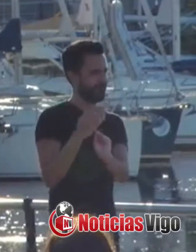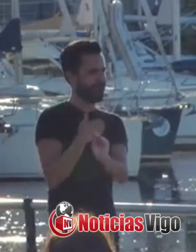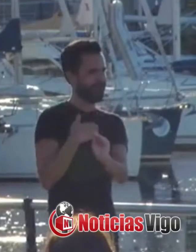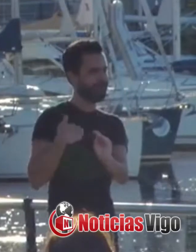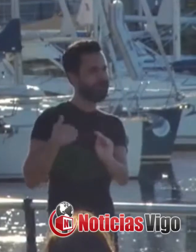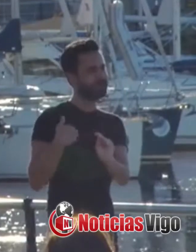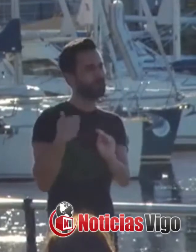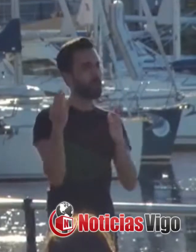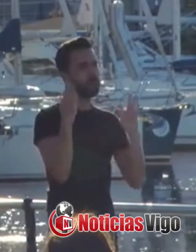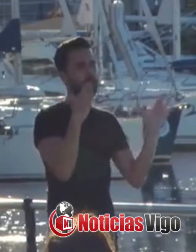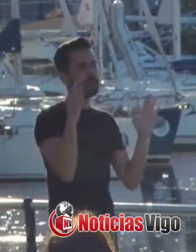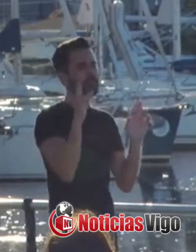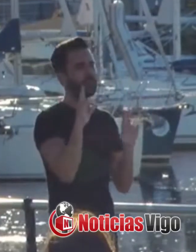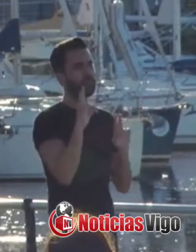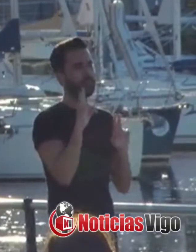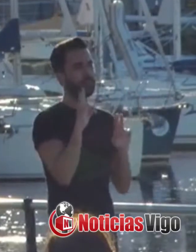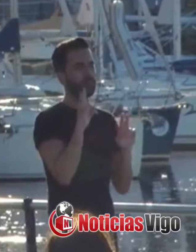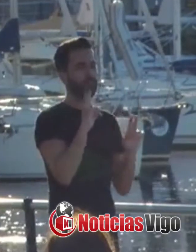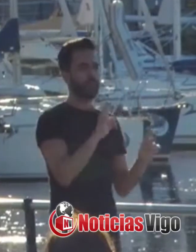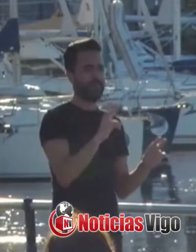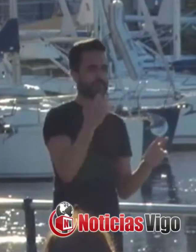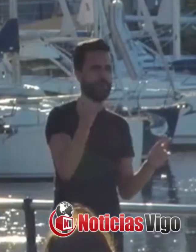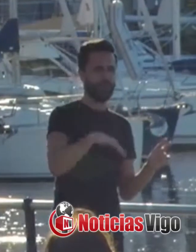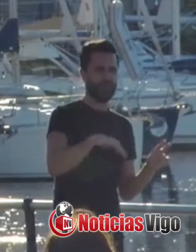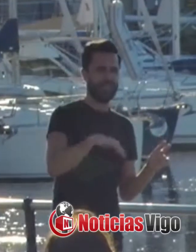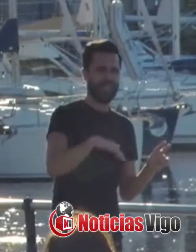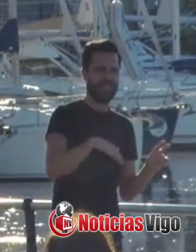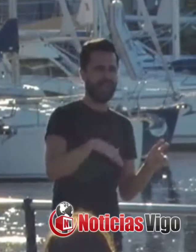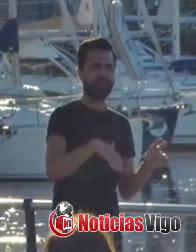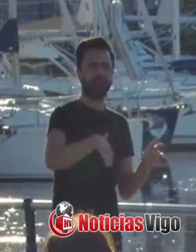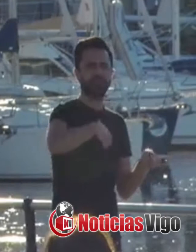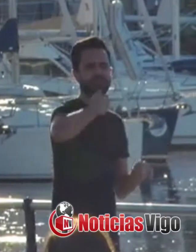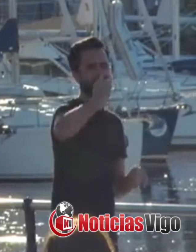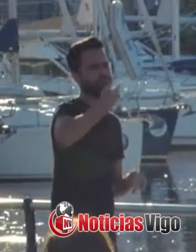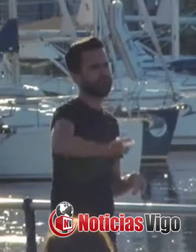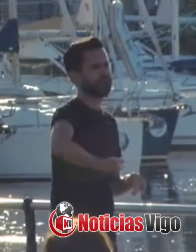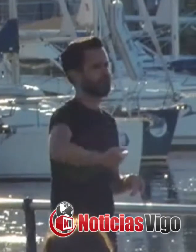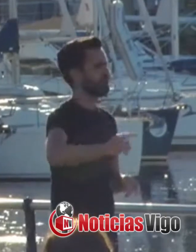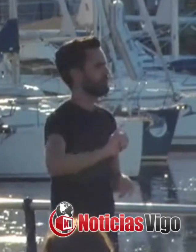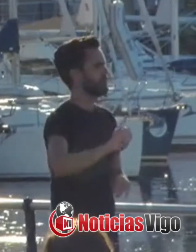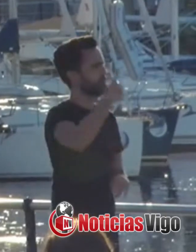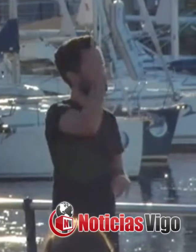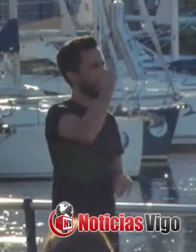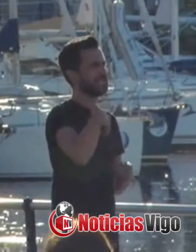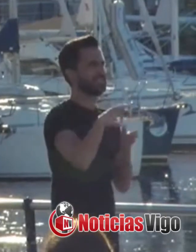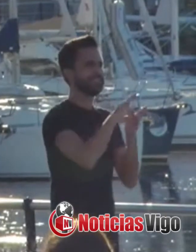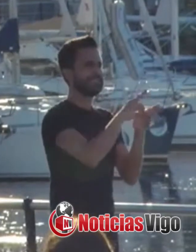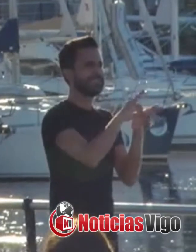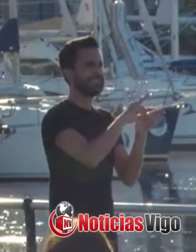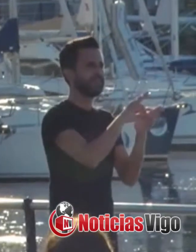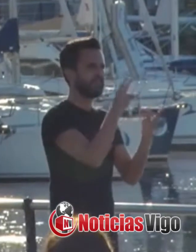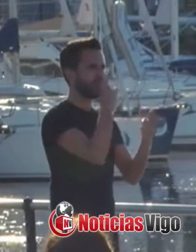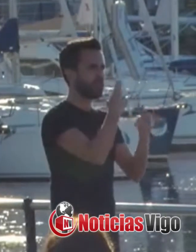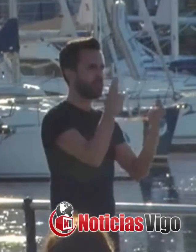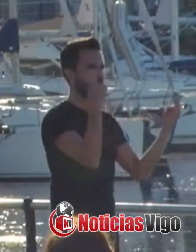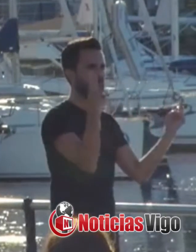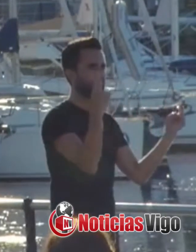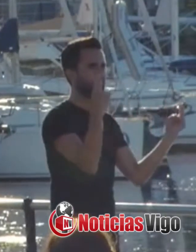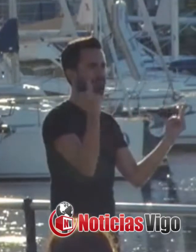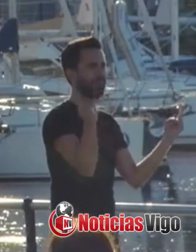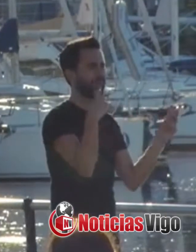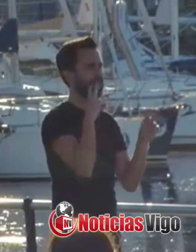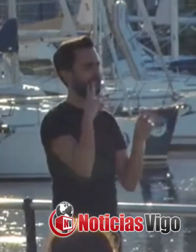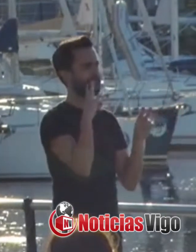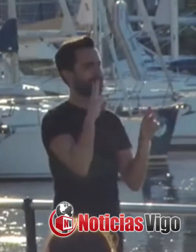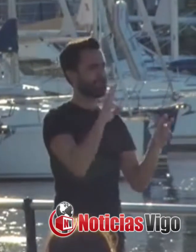no que vimos que o máis importante eran os servizos públicos, a pouco que nos fixemos, podemos ver cal